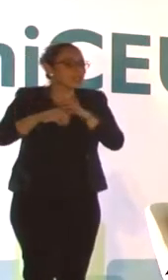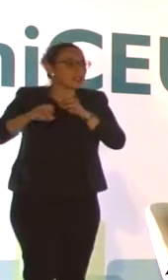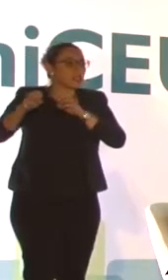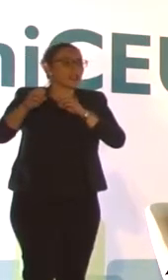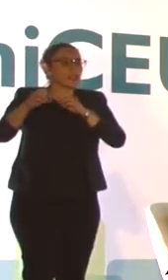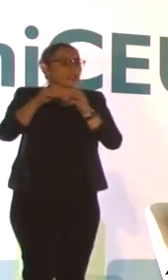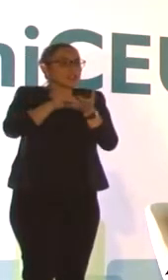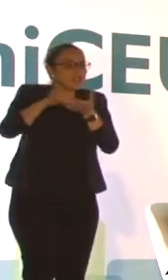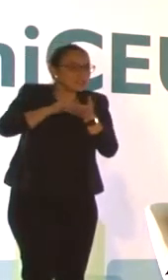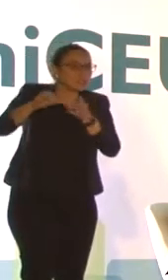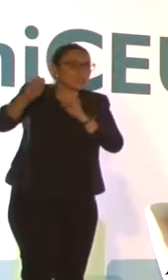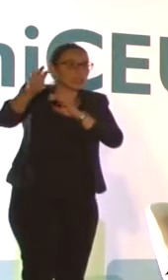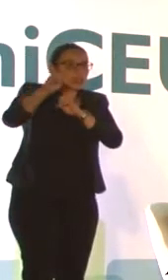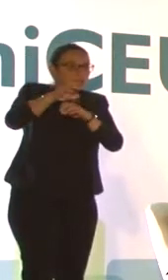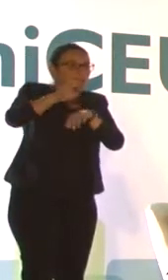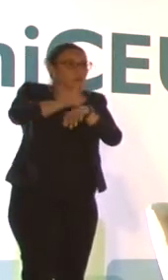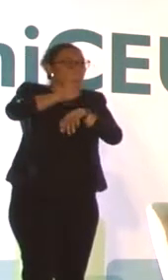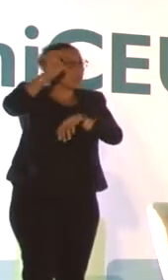no Estado.